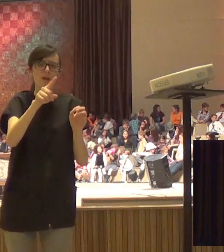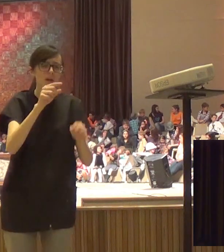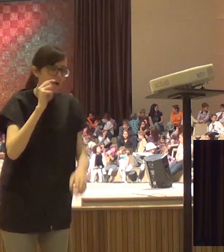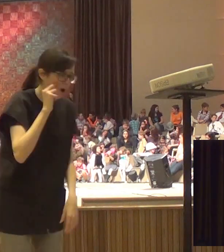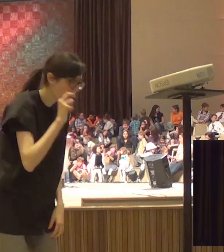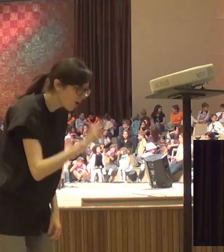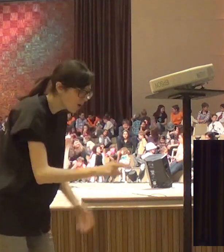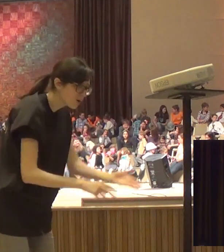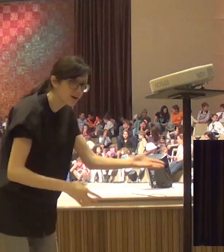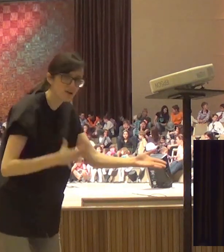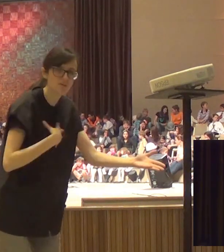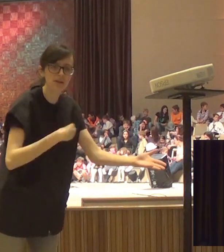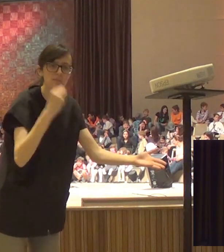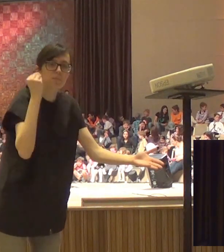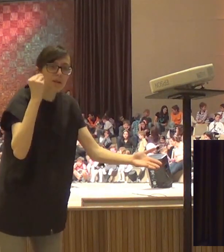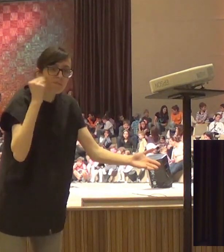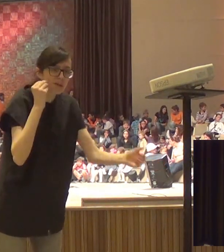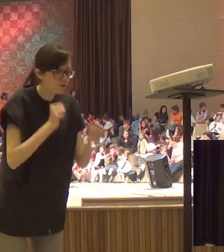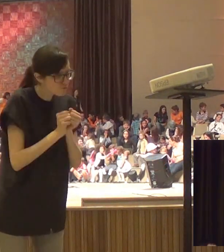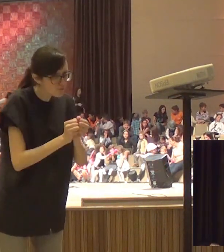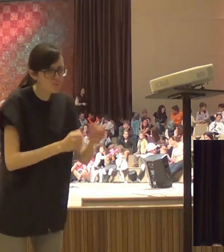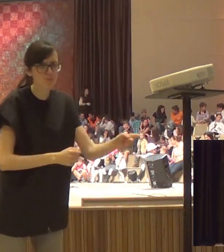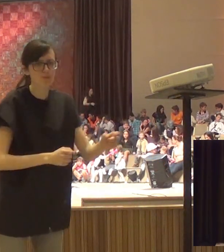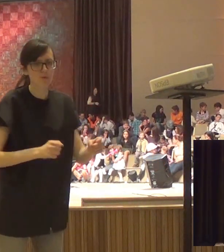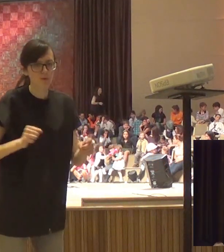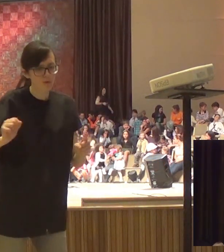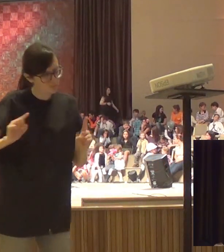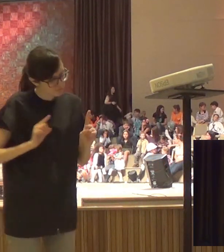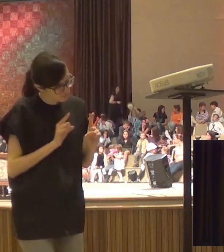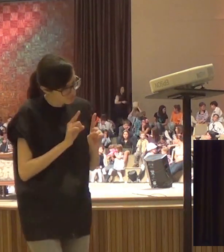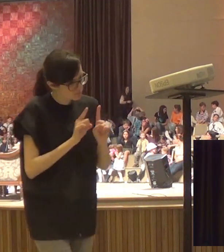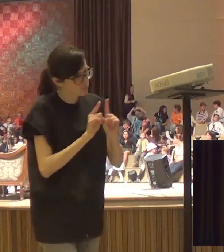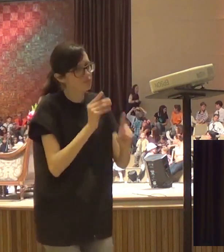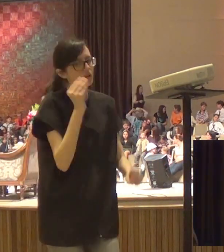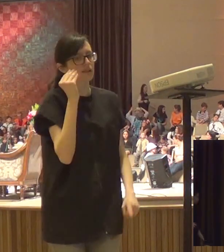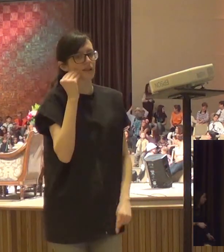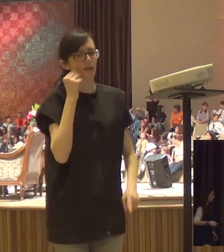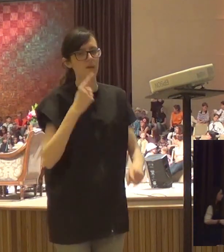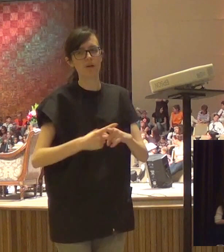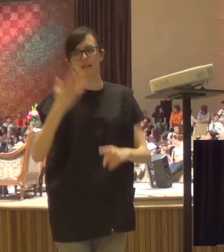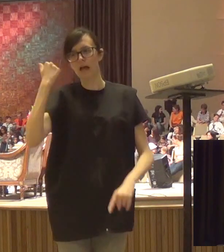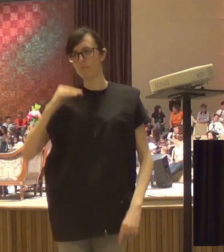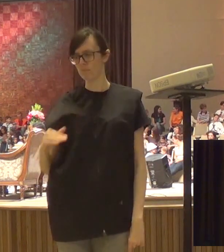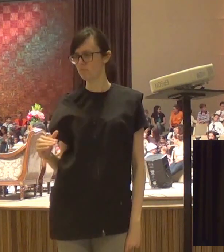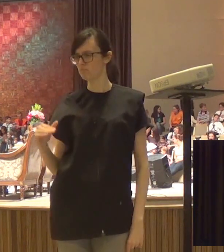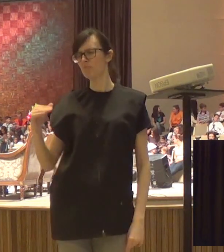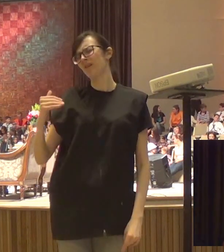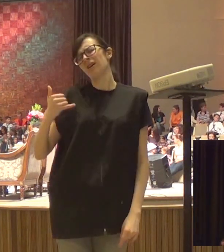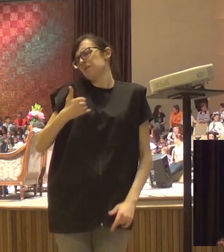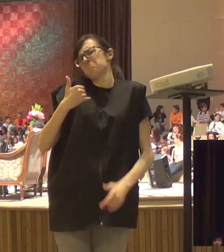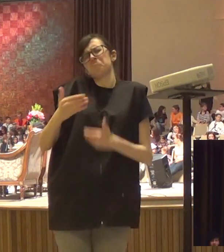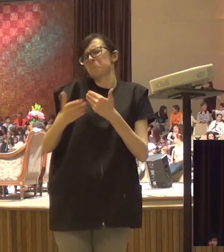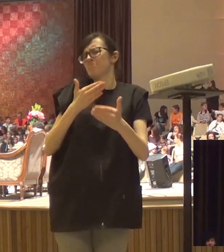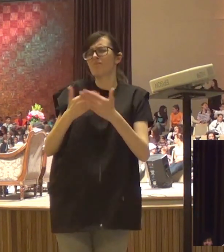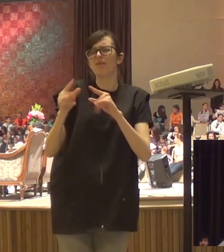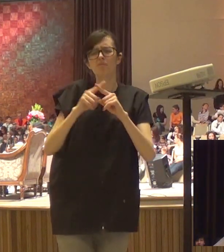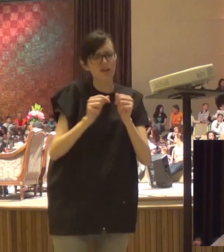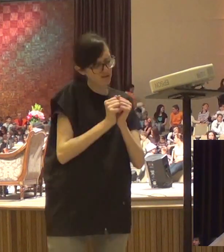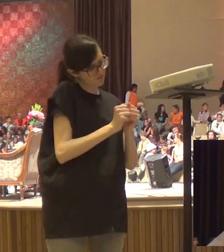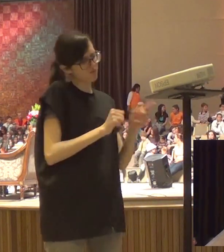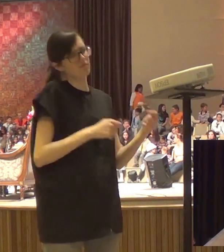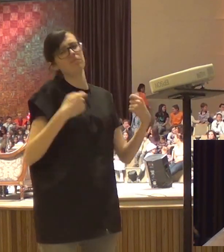atitude. Tenta aproximar o seu coração do coração dele. Tenta ganhar o coração dele nessa fase de vida que ele está. E talvez,